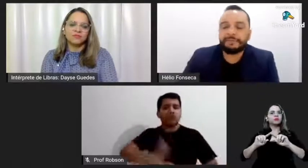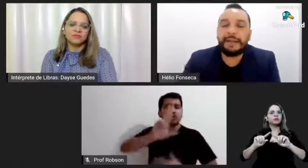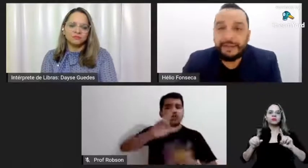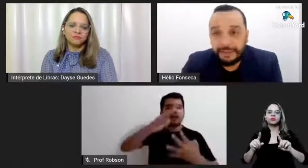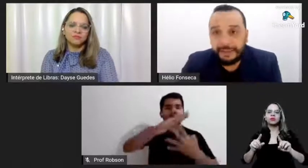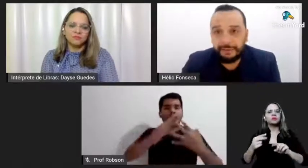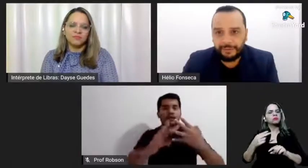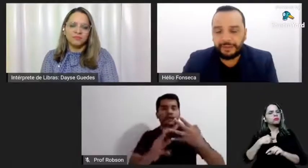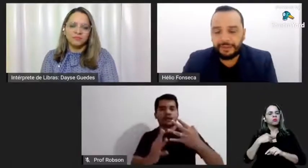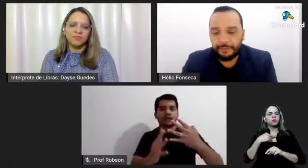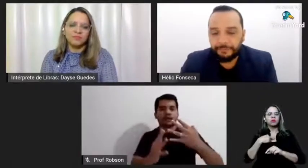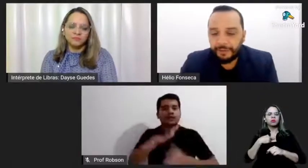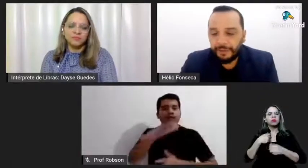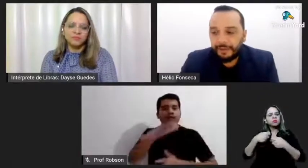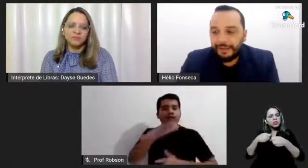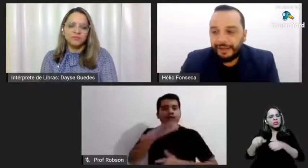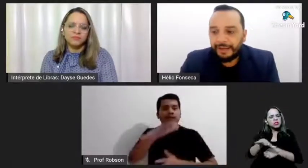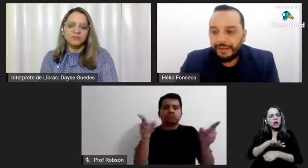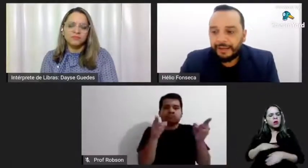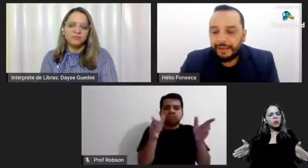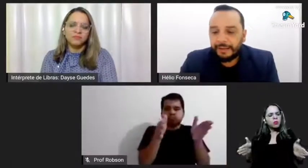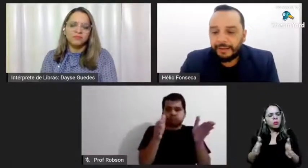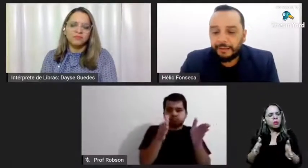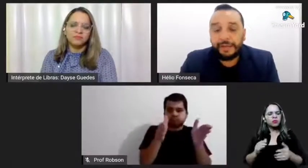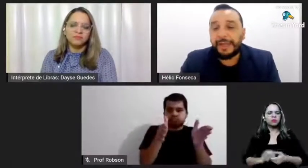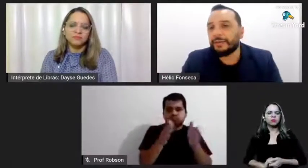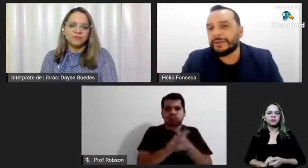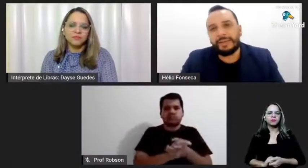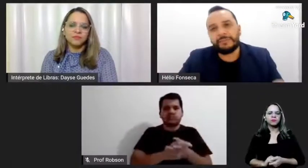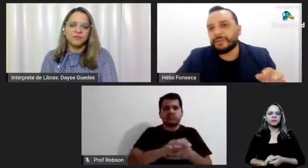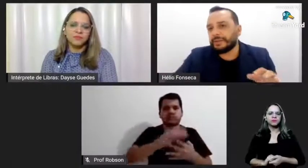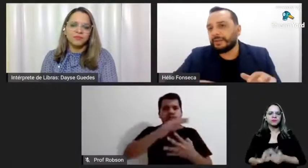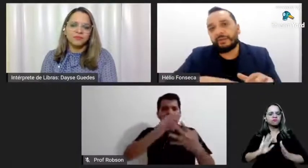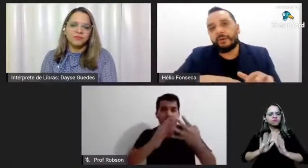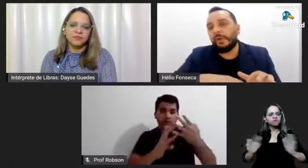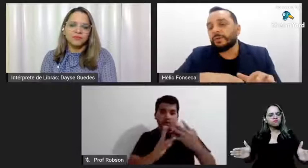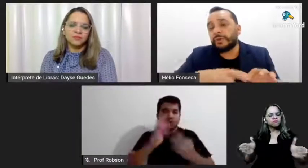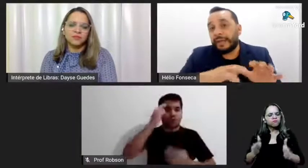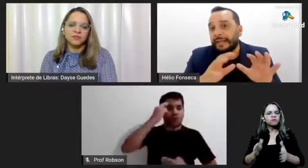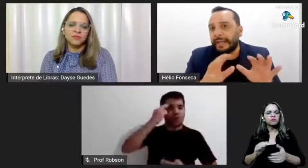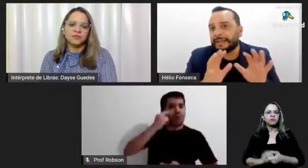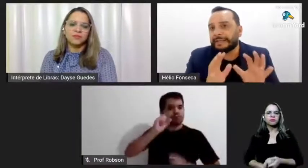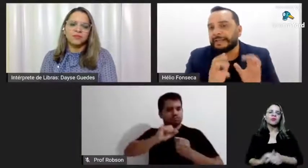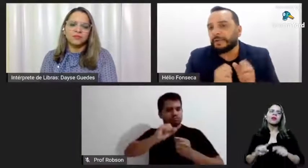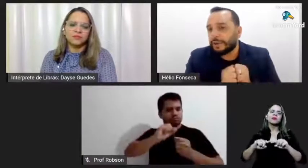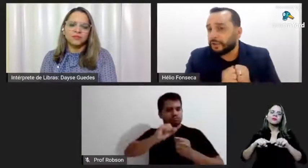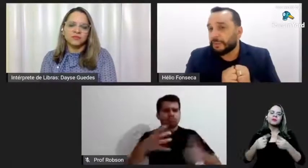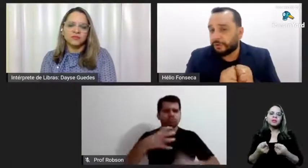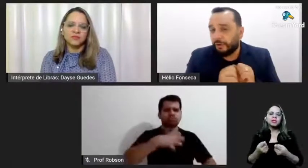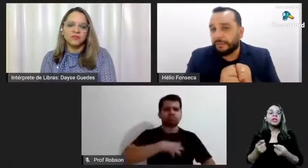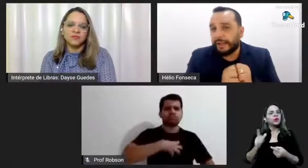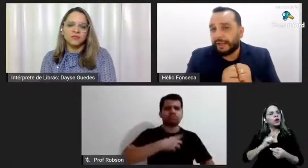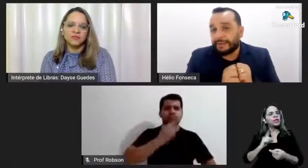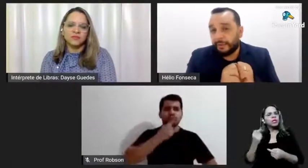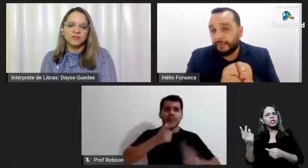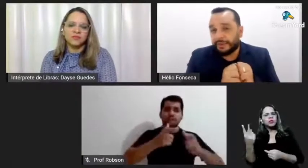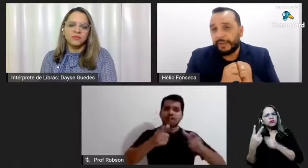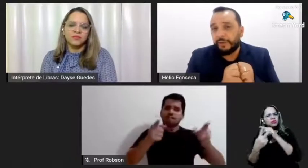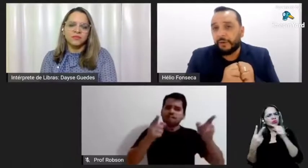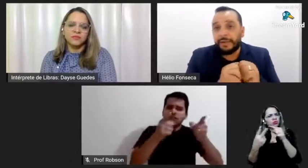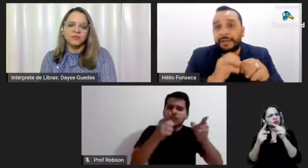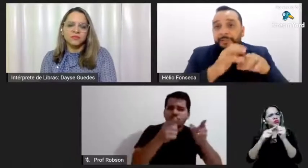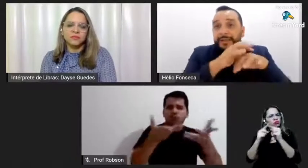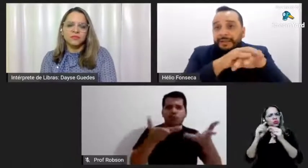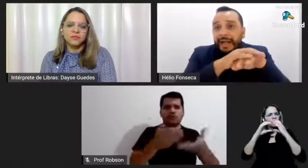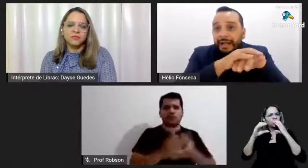de sinais mais reduzida. Só que aí nós temos esses dois tipos de comunicação que eu